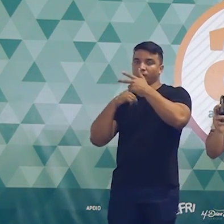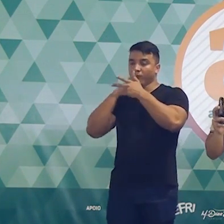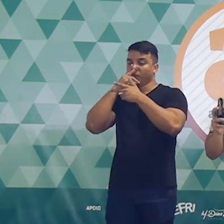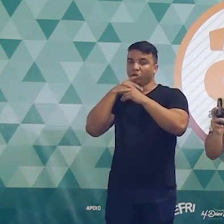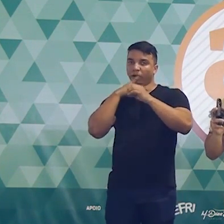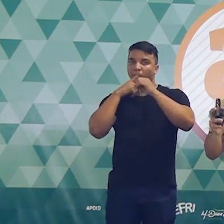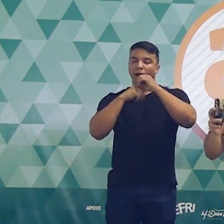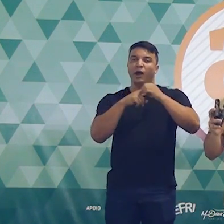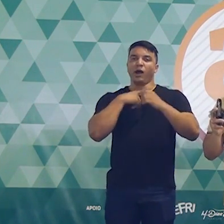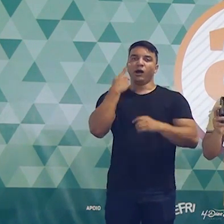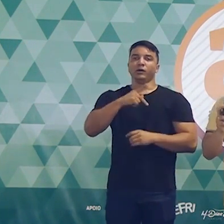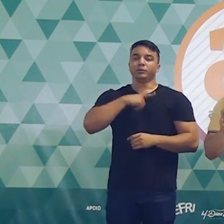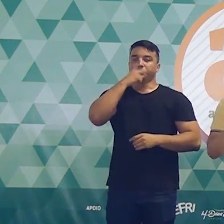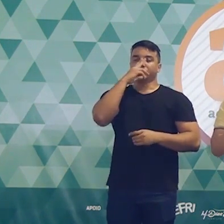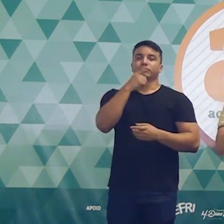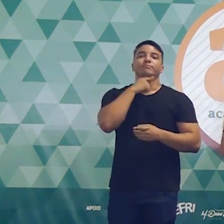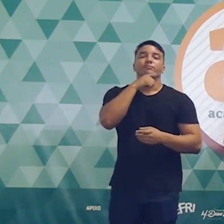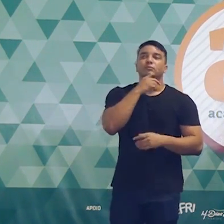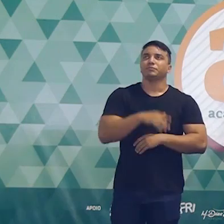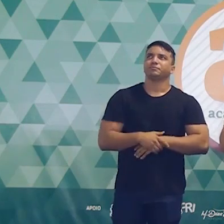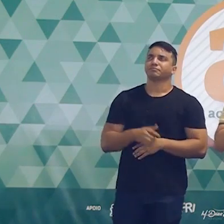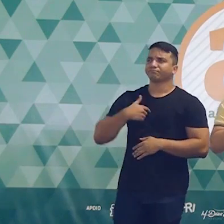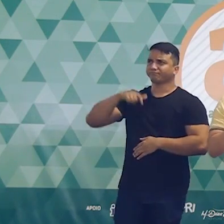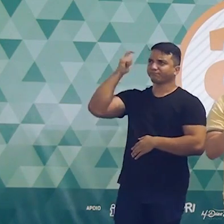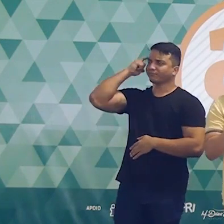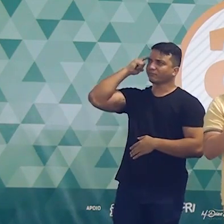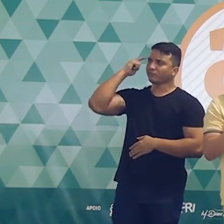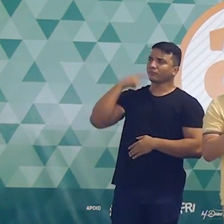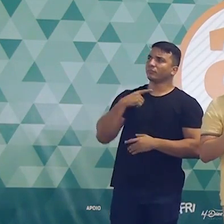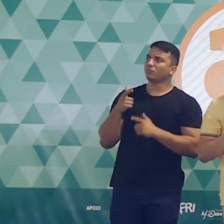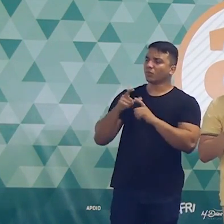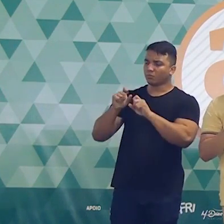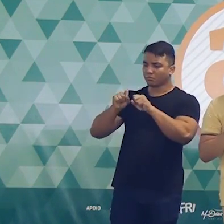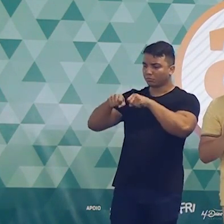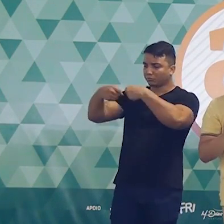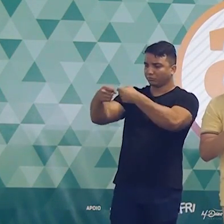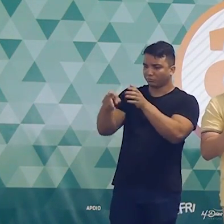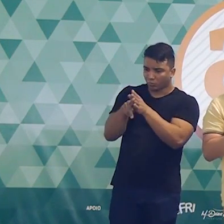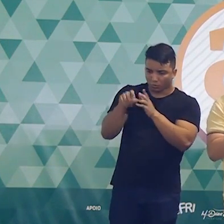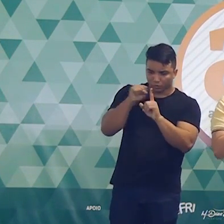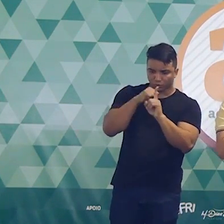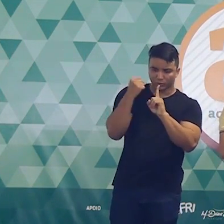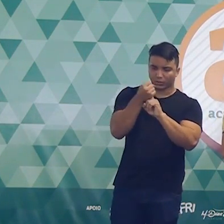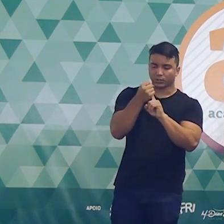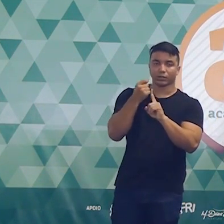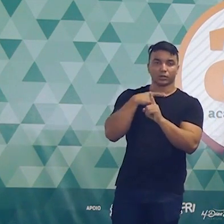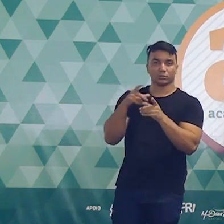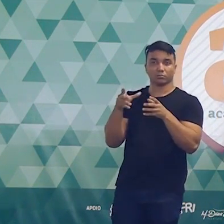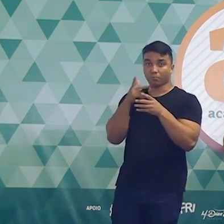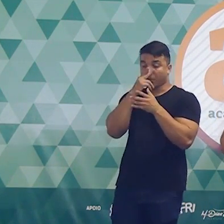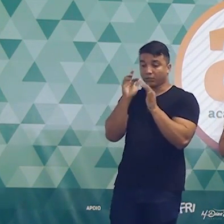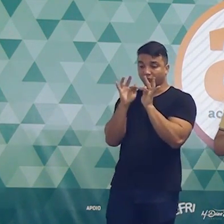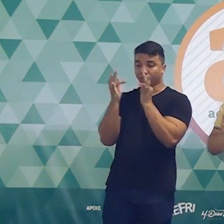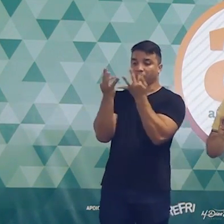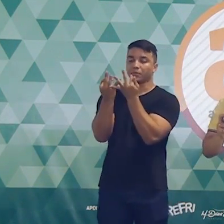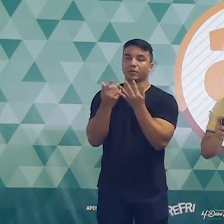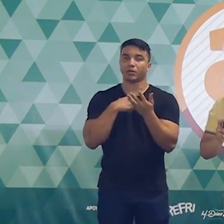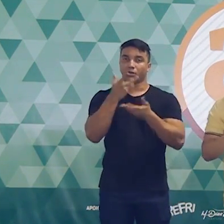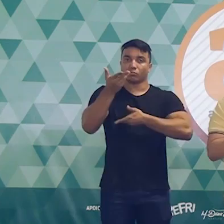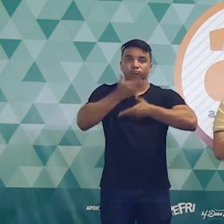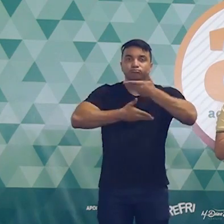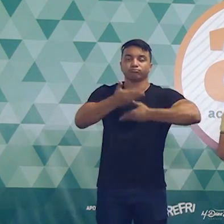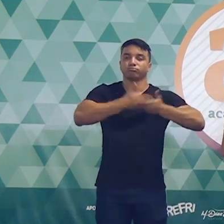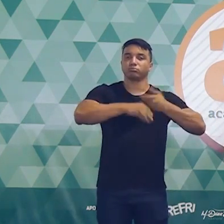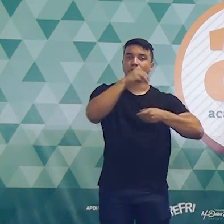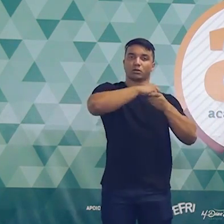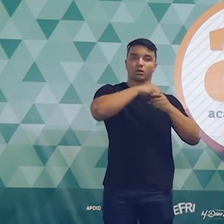o próprio concludente de ensino médio de dizer: olha, o maior empenho da sociedade em forma de famílias, dialogando